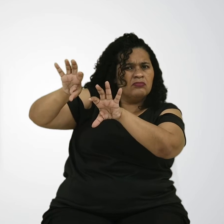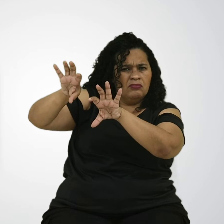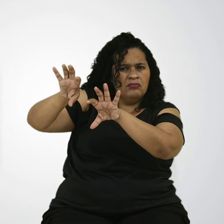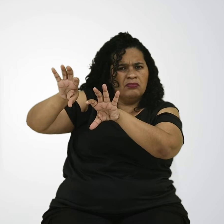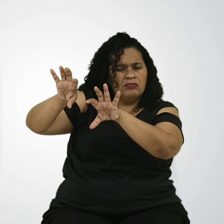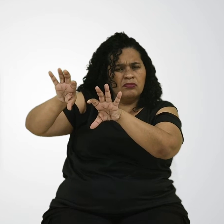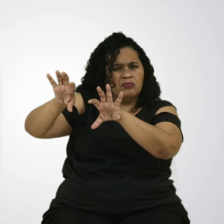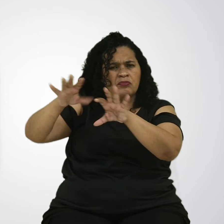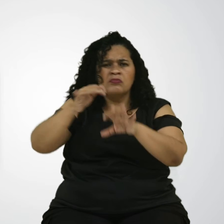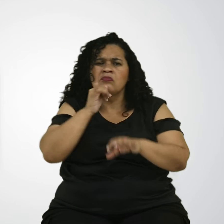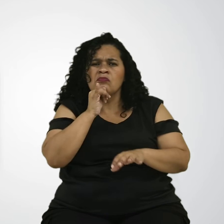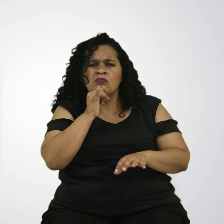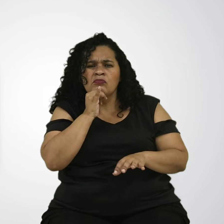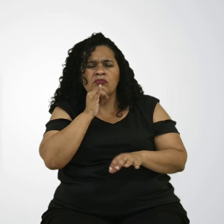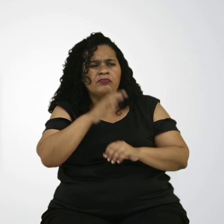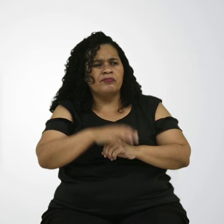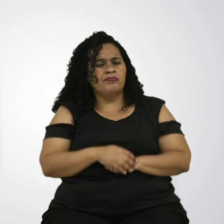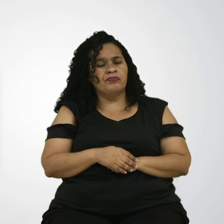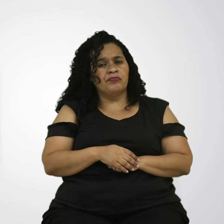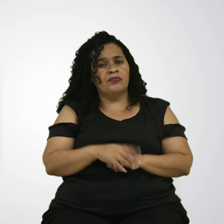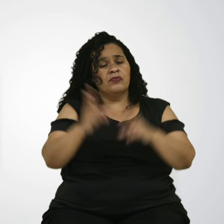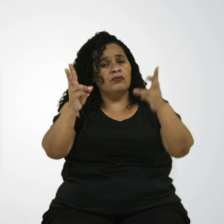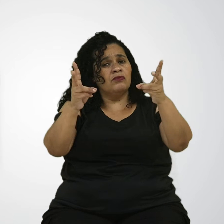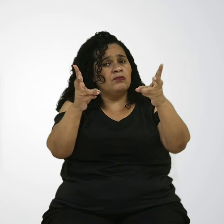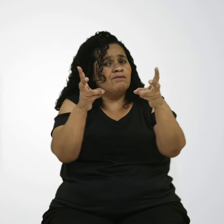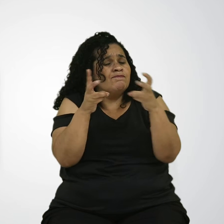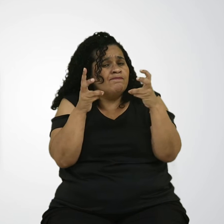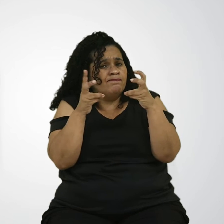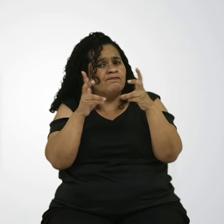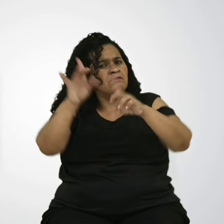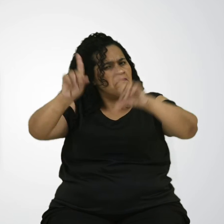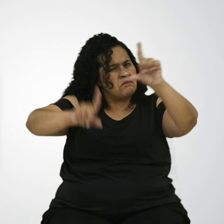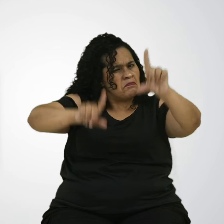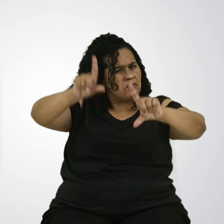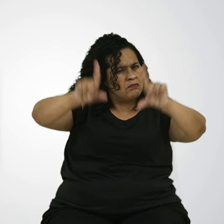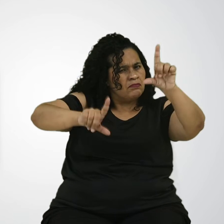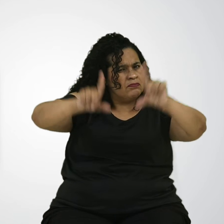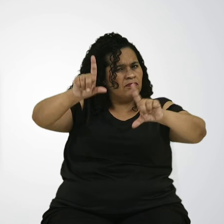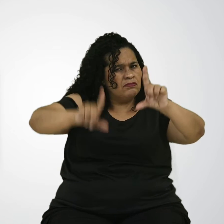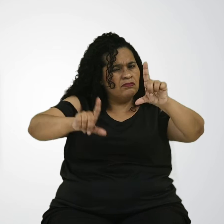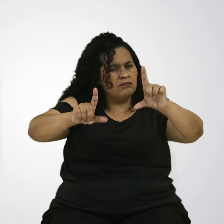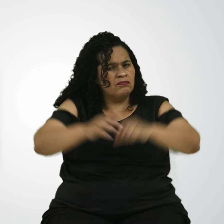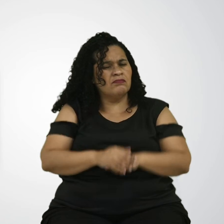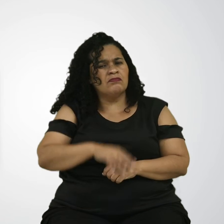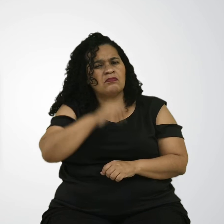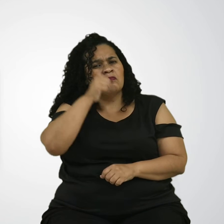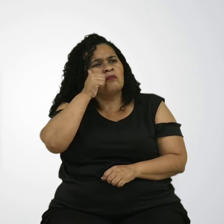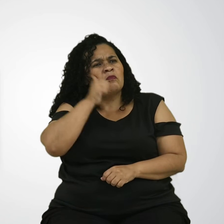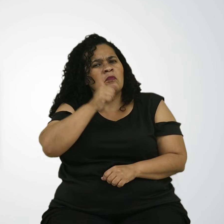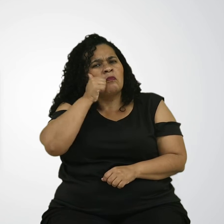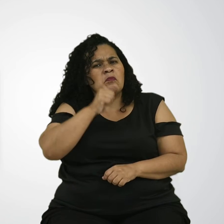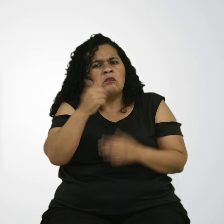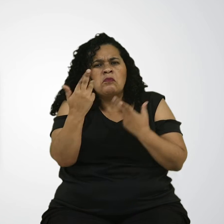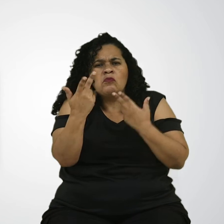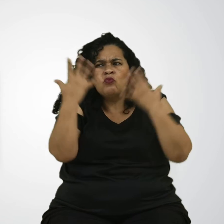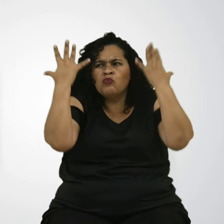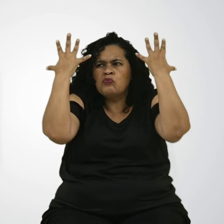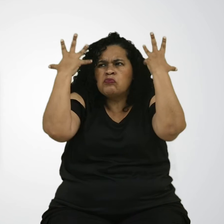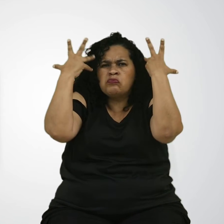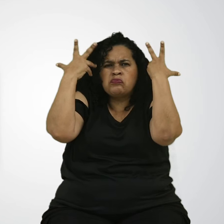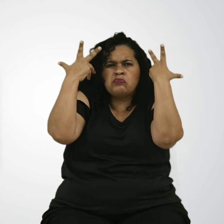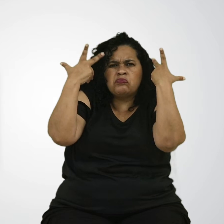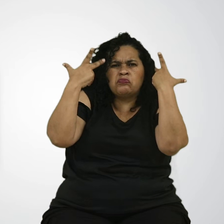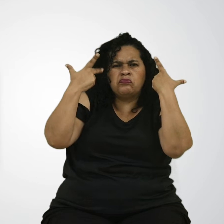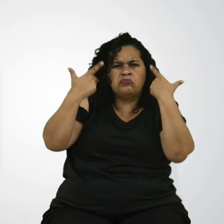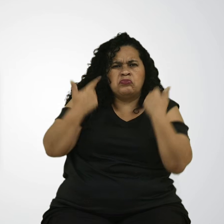extremos. Você vai ver, por exemplo, civilizações como nós temos acompanhado ultimamente na televisão, onde a mulher é vista como um animal, como um